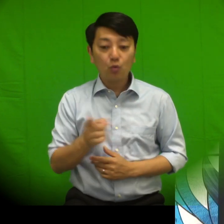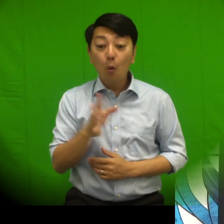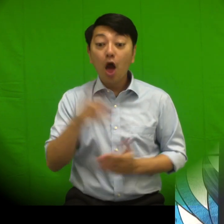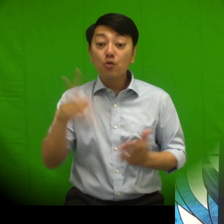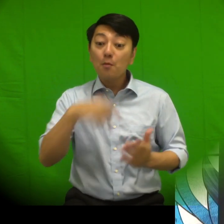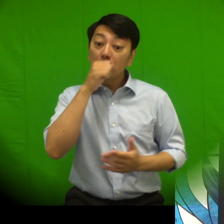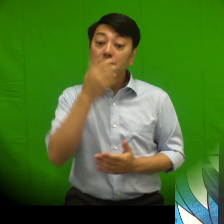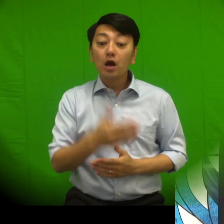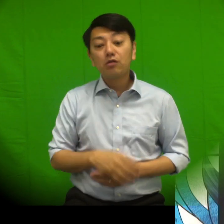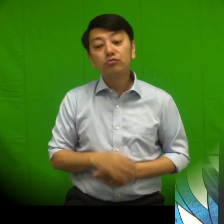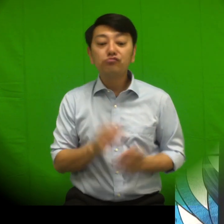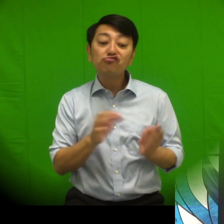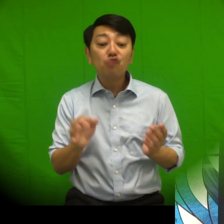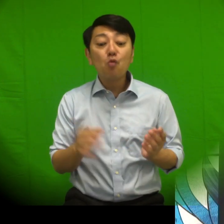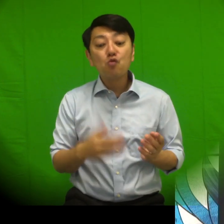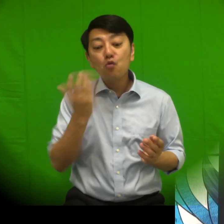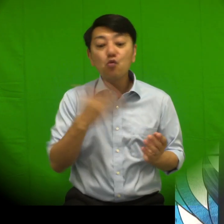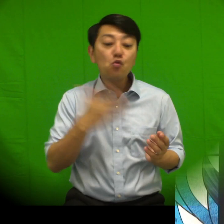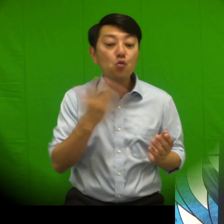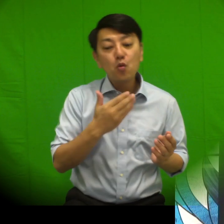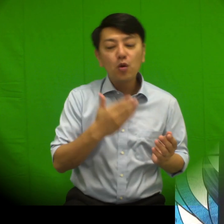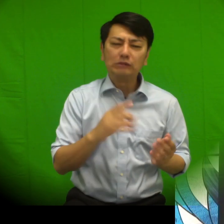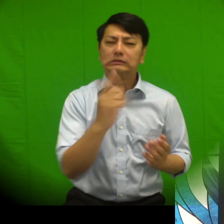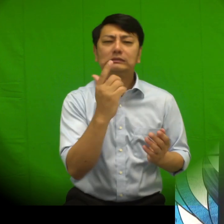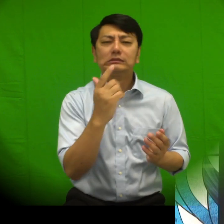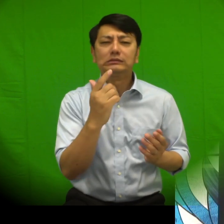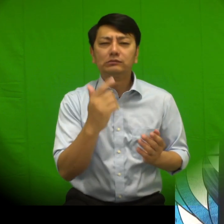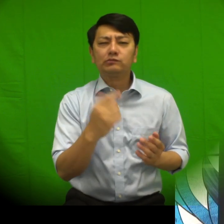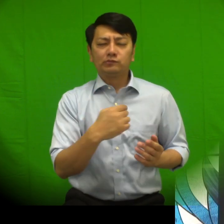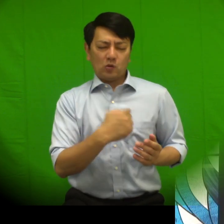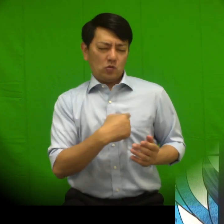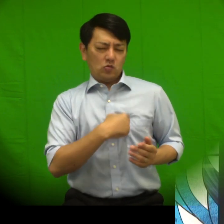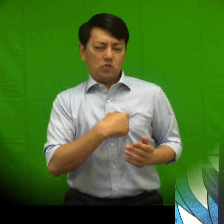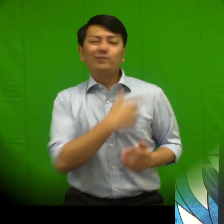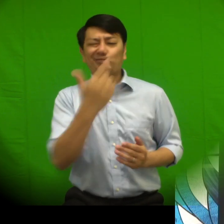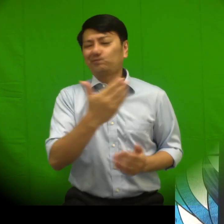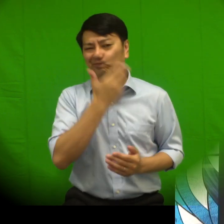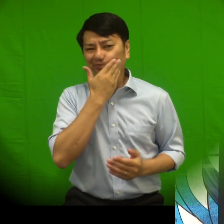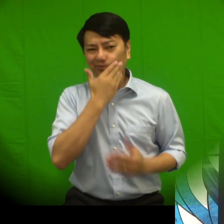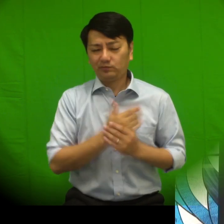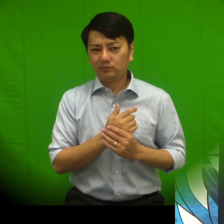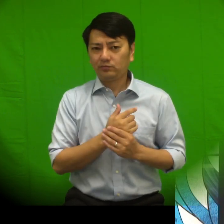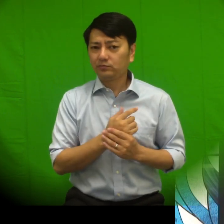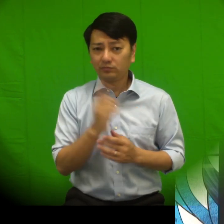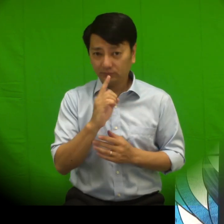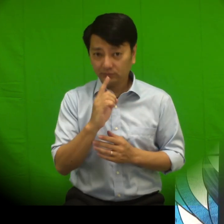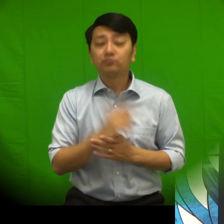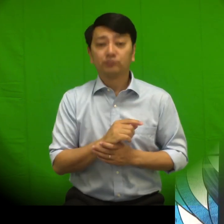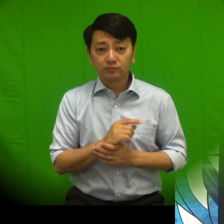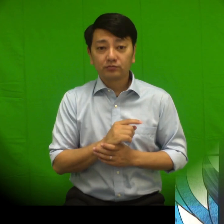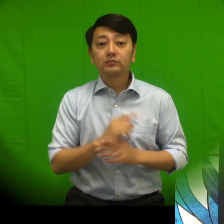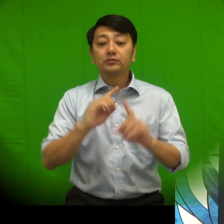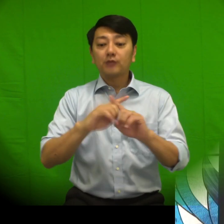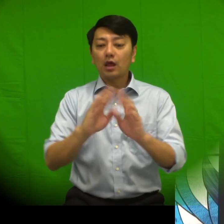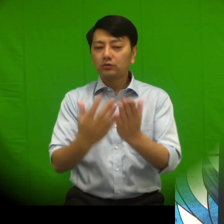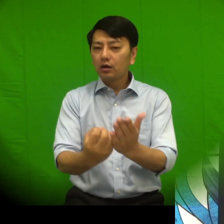どういう姿勢で聖書に向かうかということが非常に重要ですよつまるところ斉唱が語っ